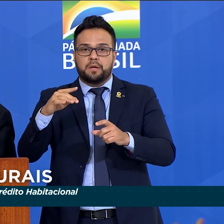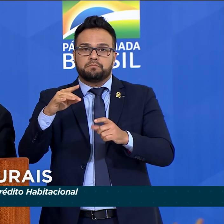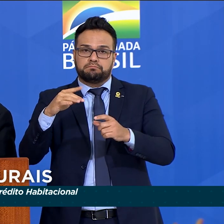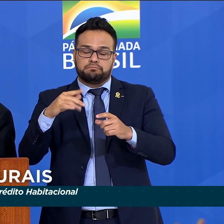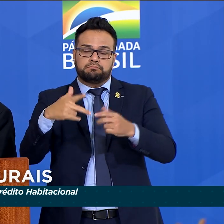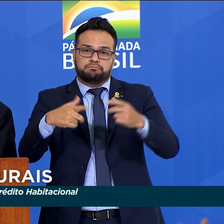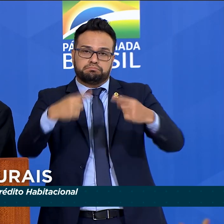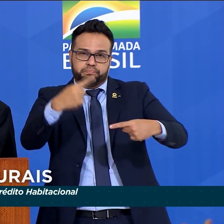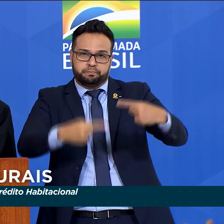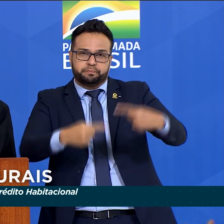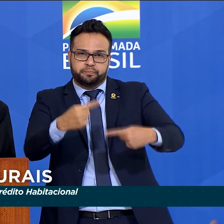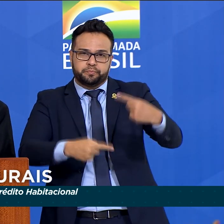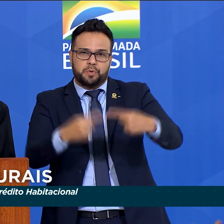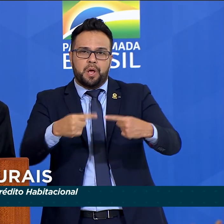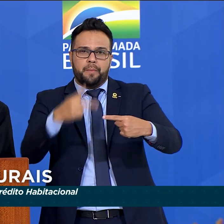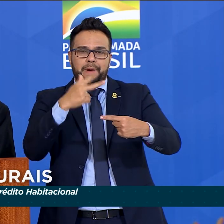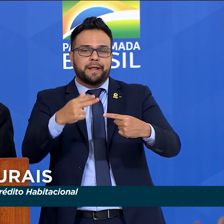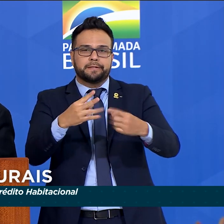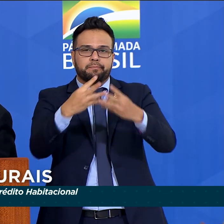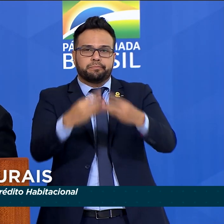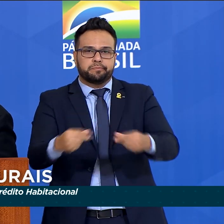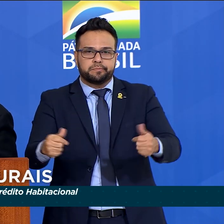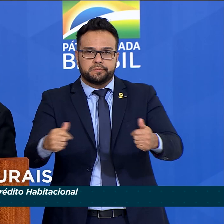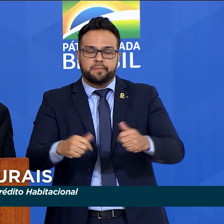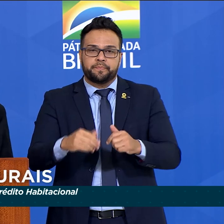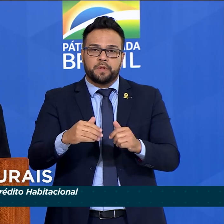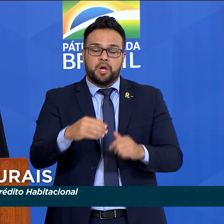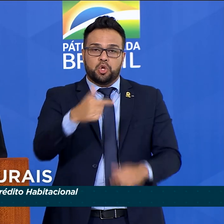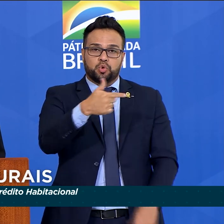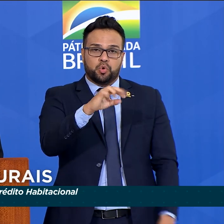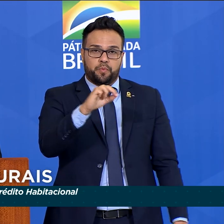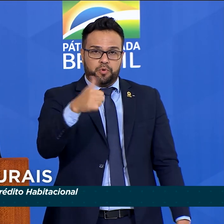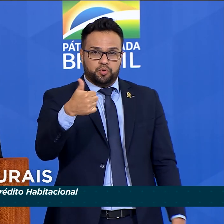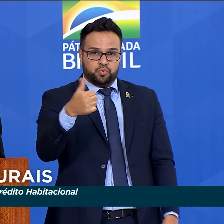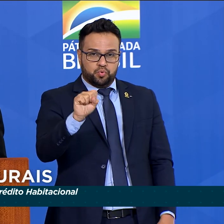de se desistir. Desde 2018, com o decreto